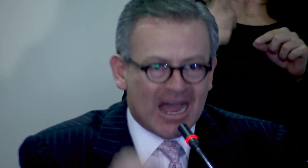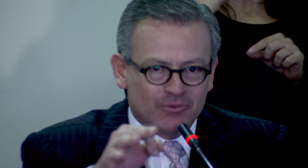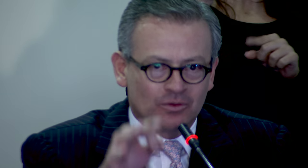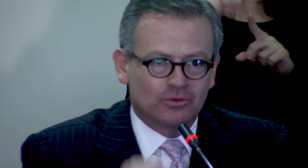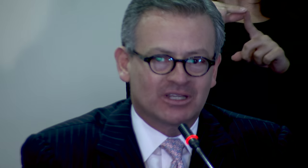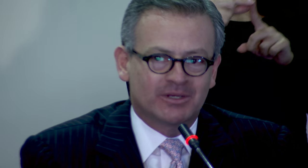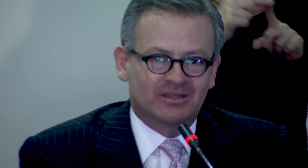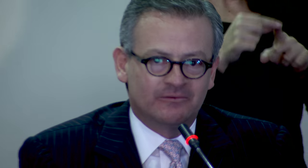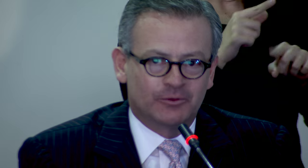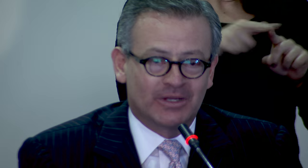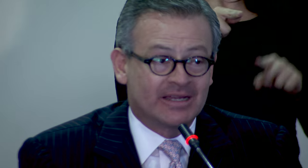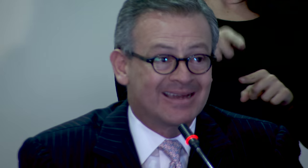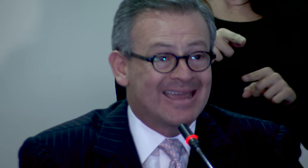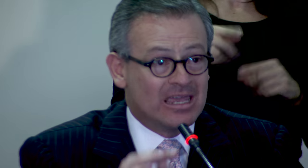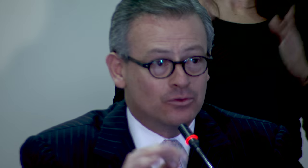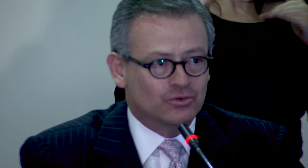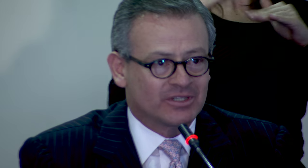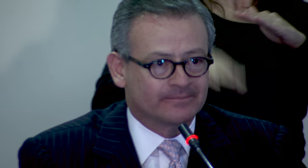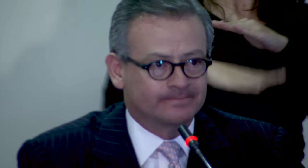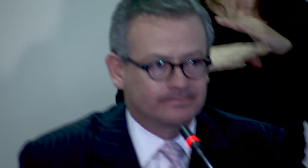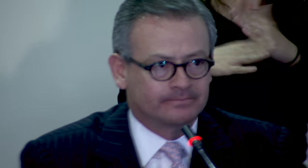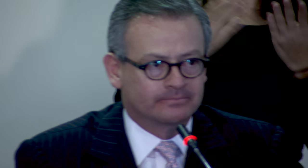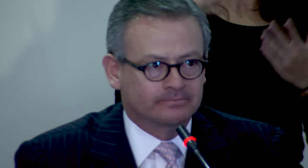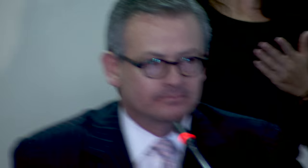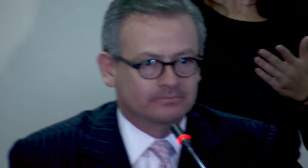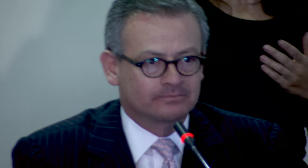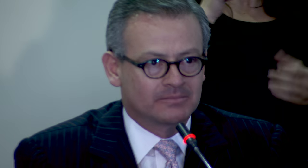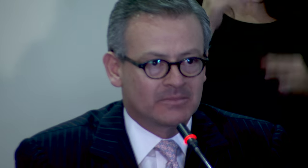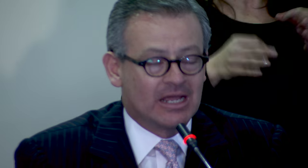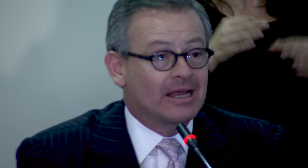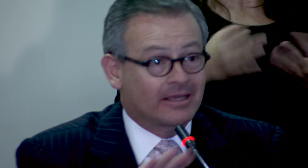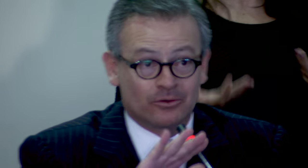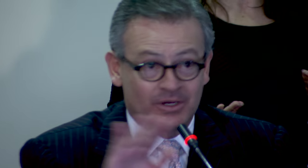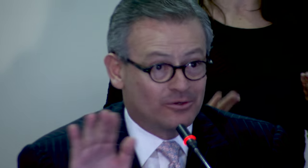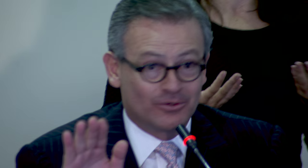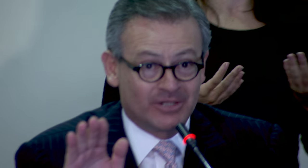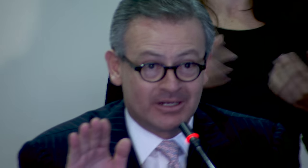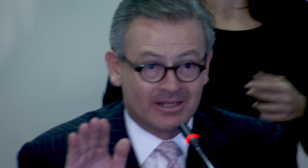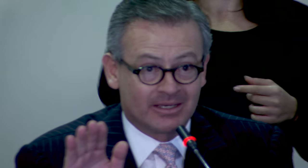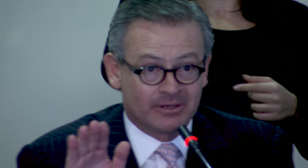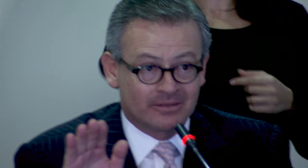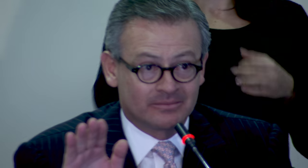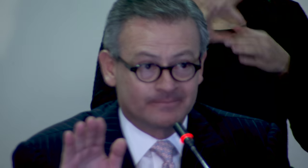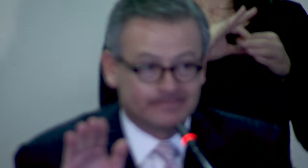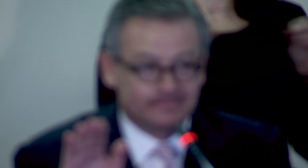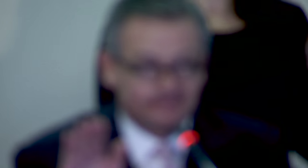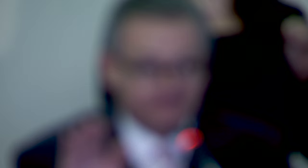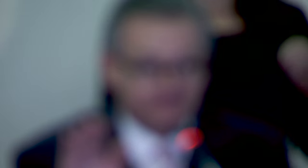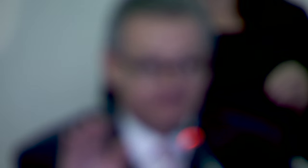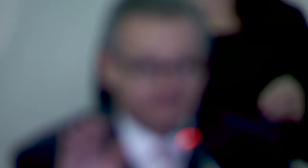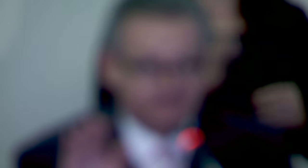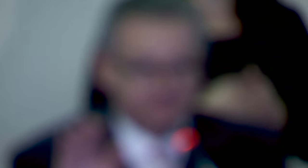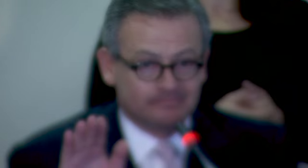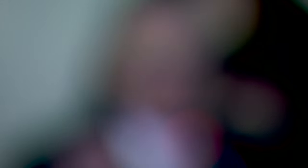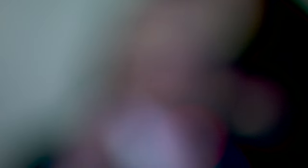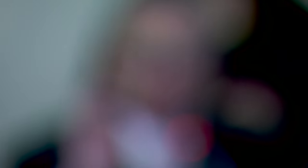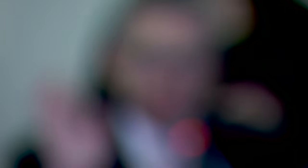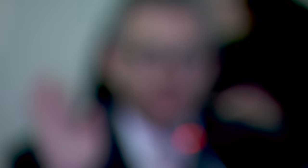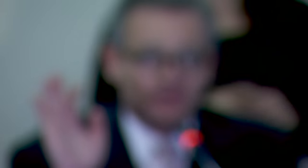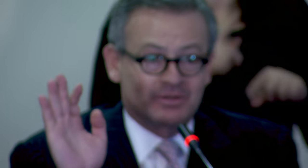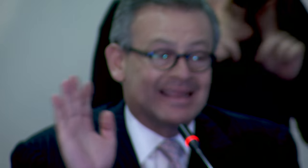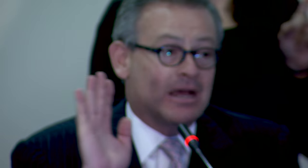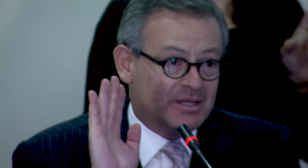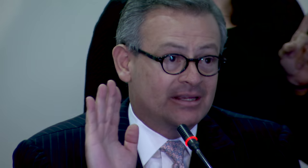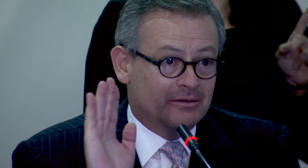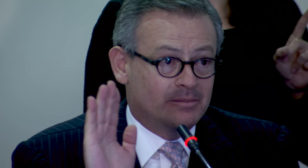insinuación absolutamente infundada e injusta, en la que el gobierno no tiene nada que ver. Pero